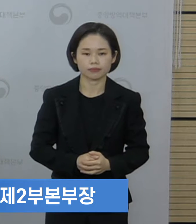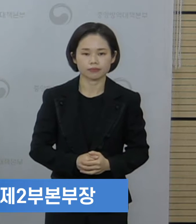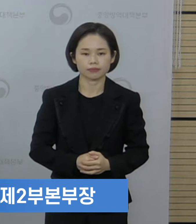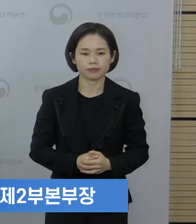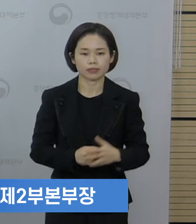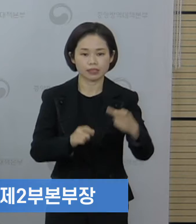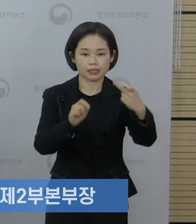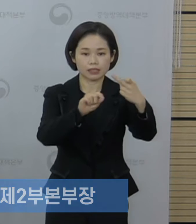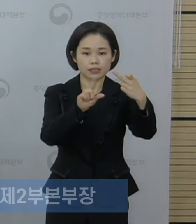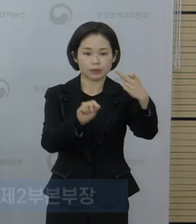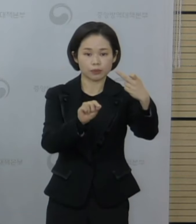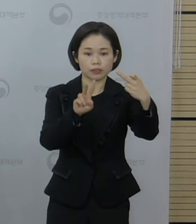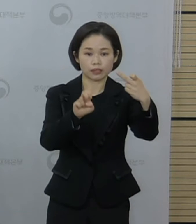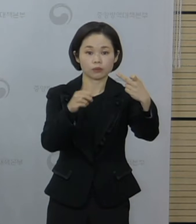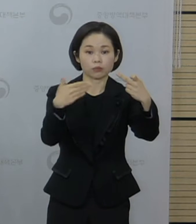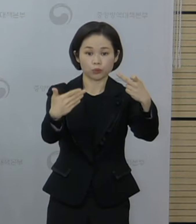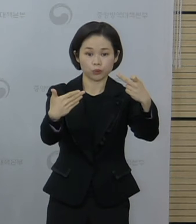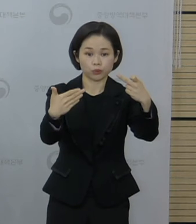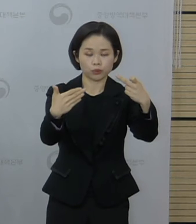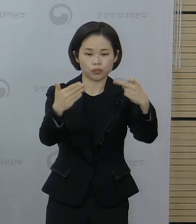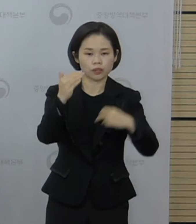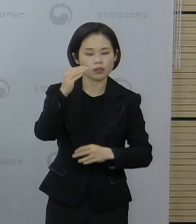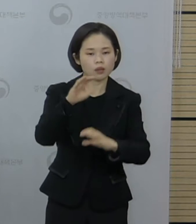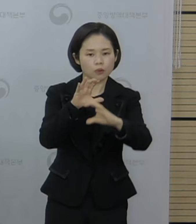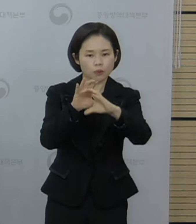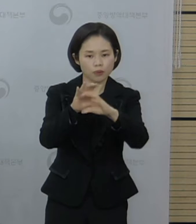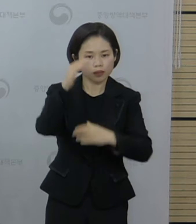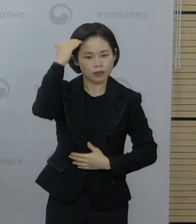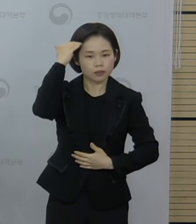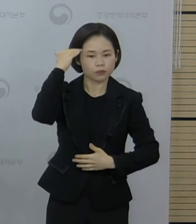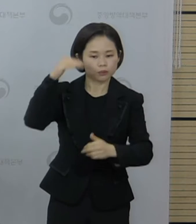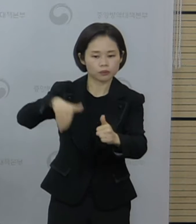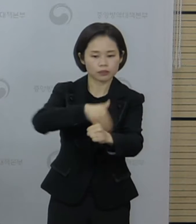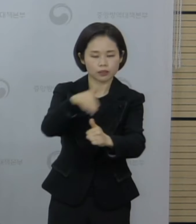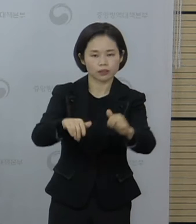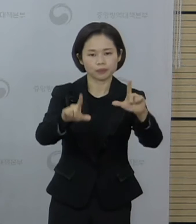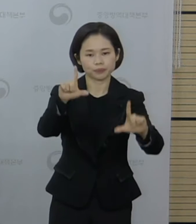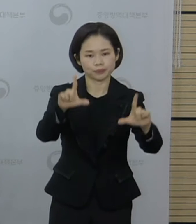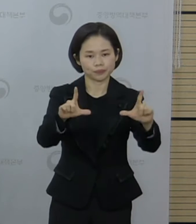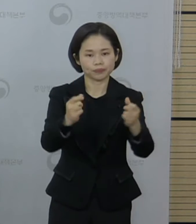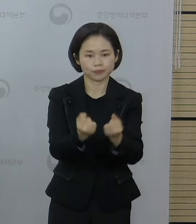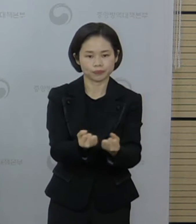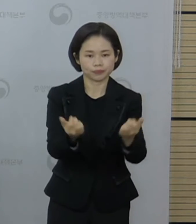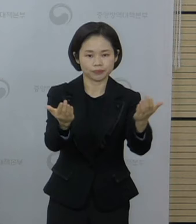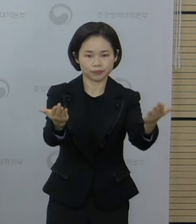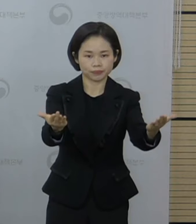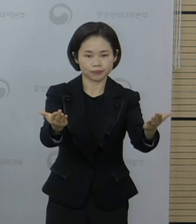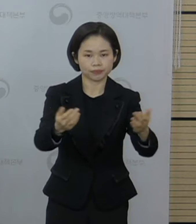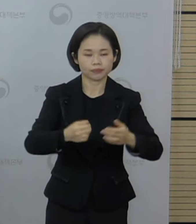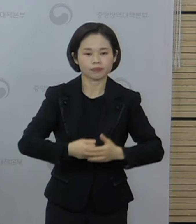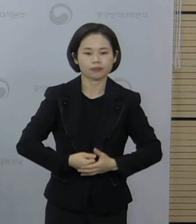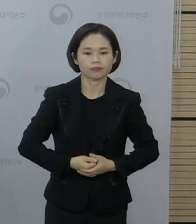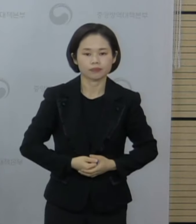12월 29일 코로나 바이러스 감염증 1곡 국내 발생 현황을 말씀드리겠습니다